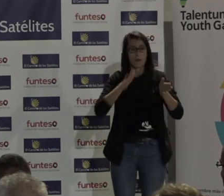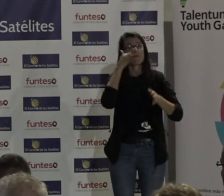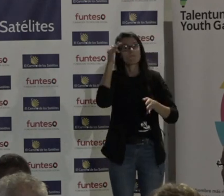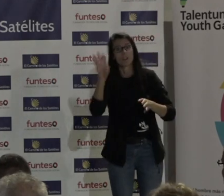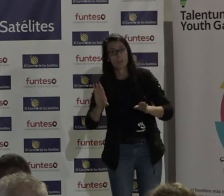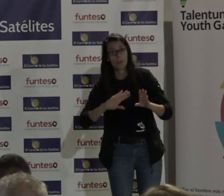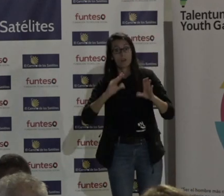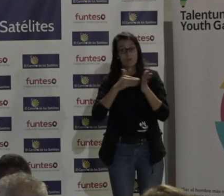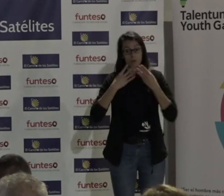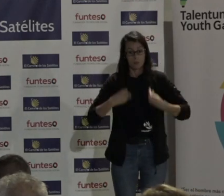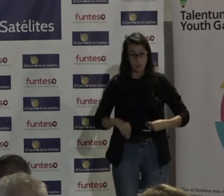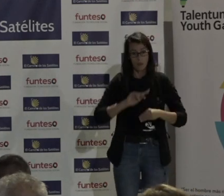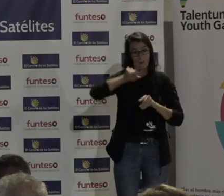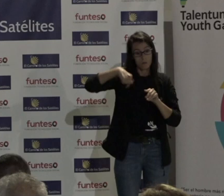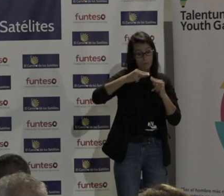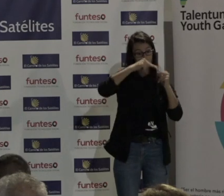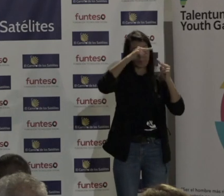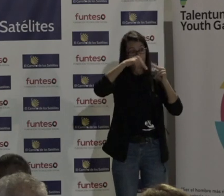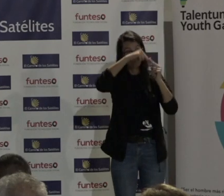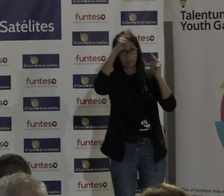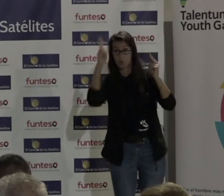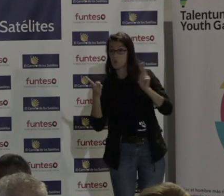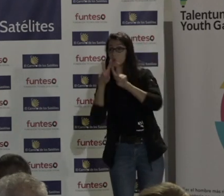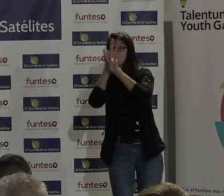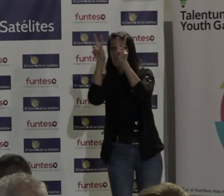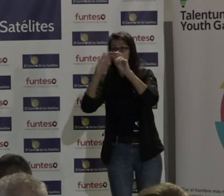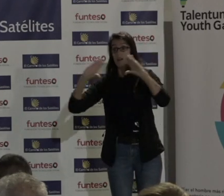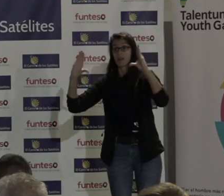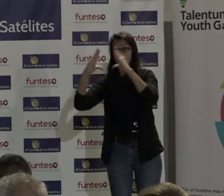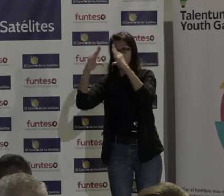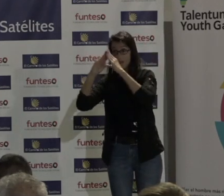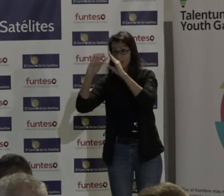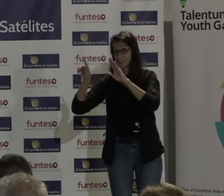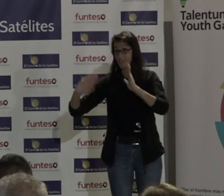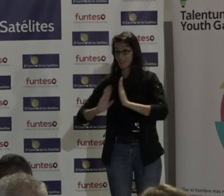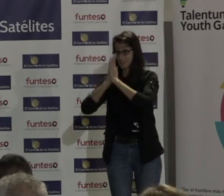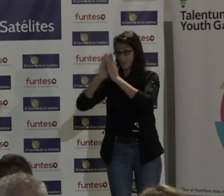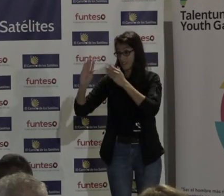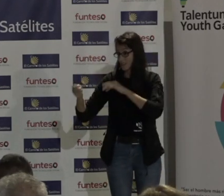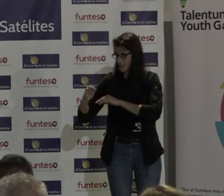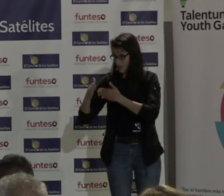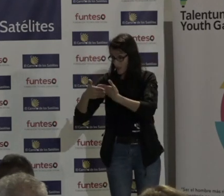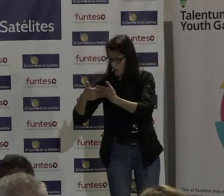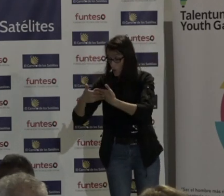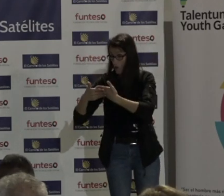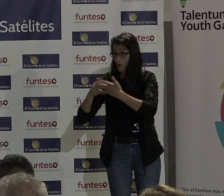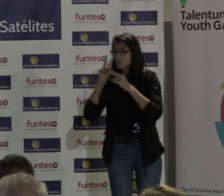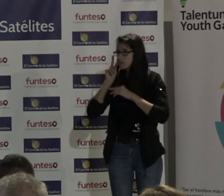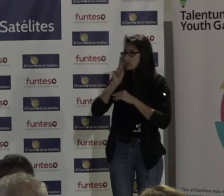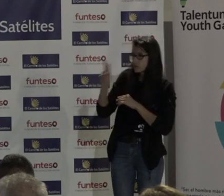Marín, cruzando el Miño por el nuevo puente y visitando la iglesia de San Juan, que es una iglesia que